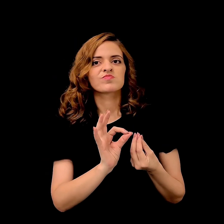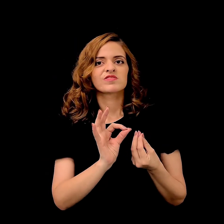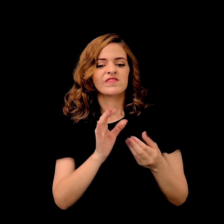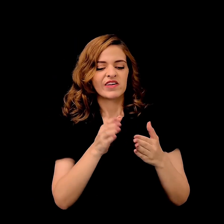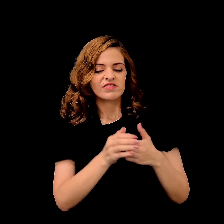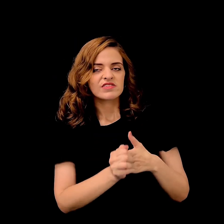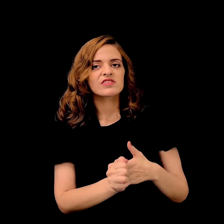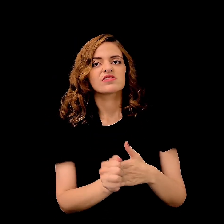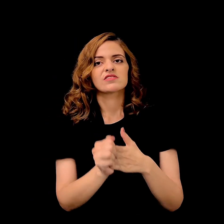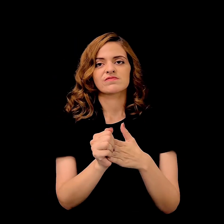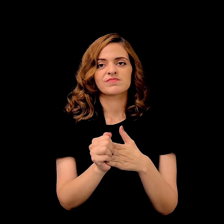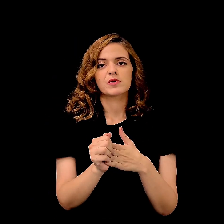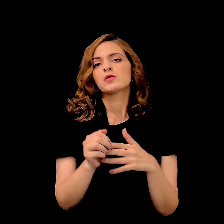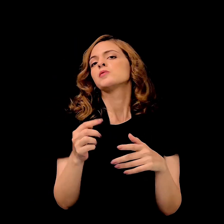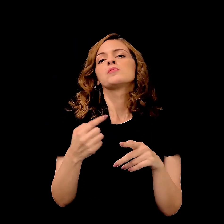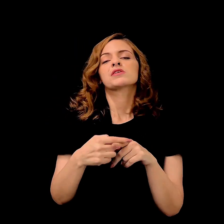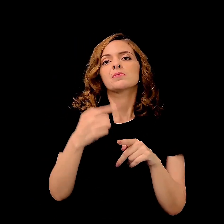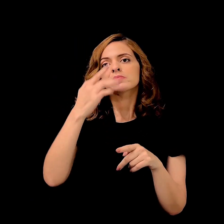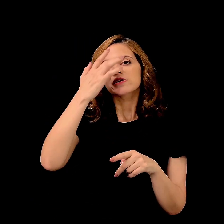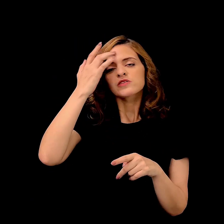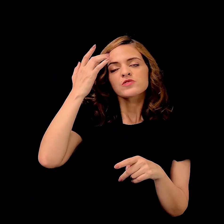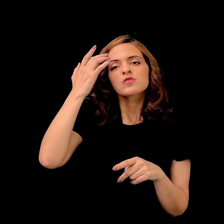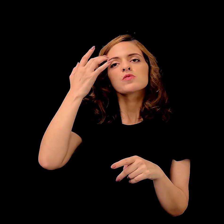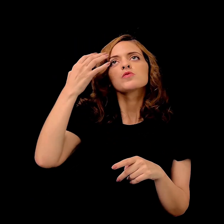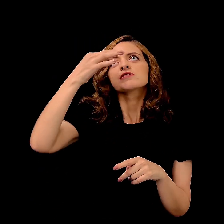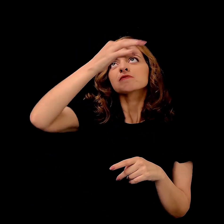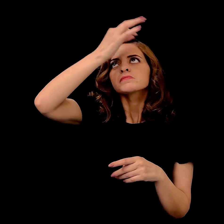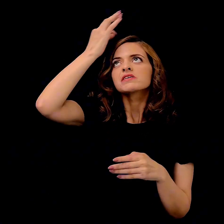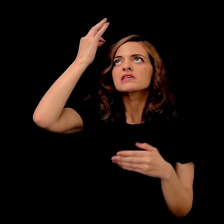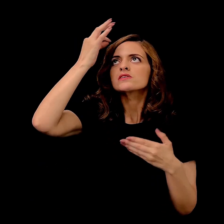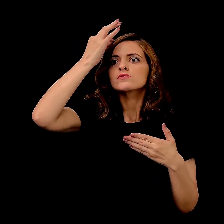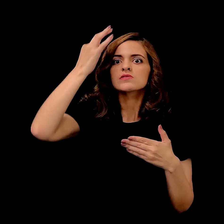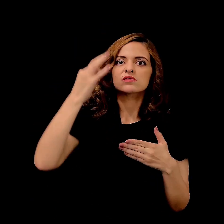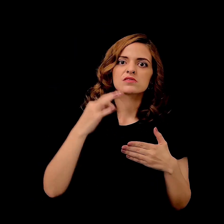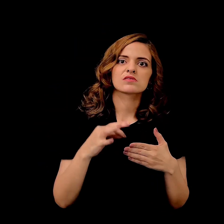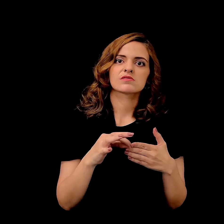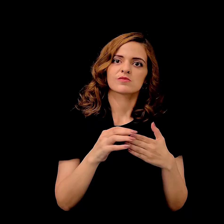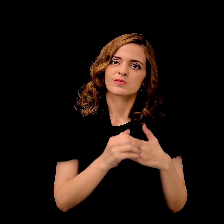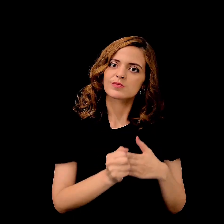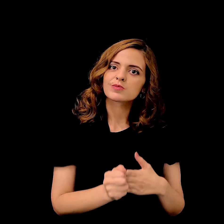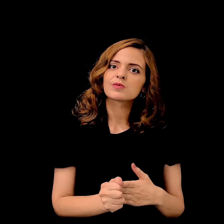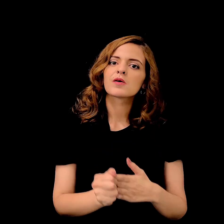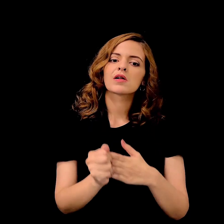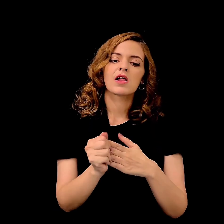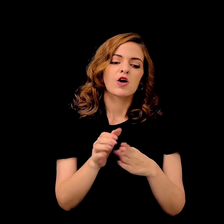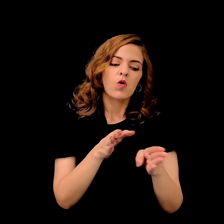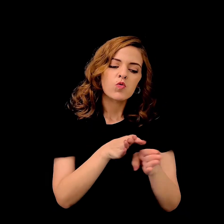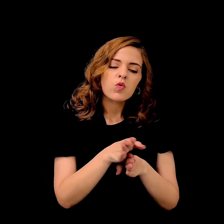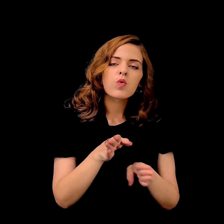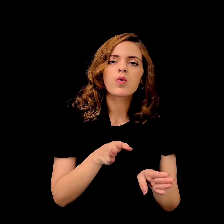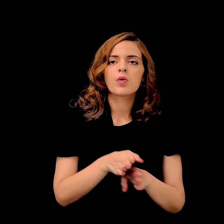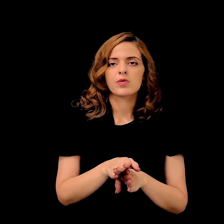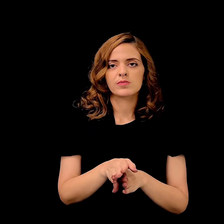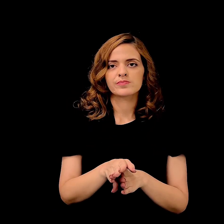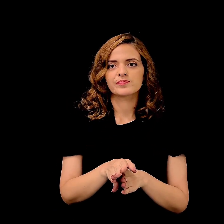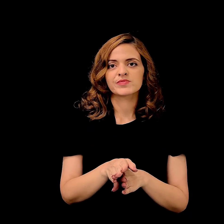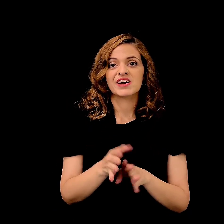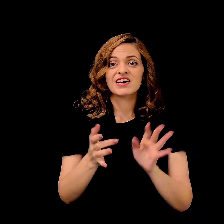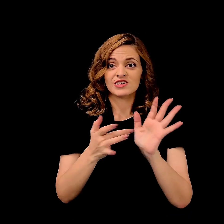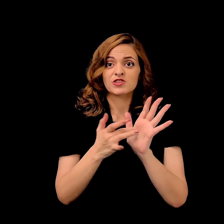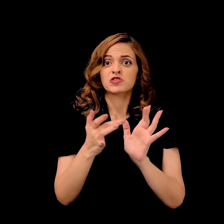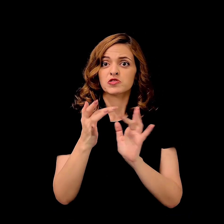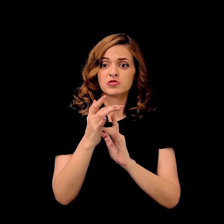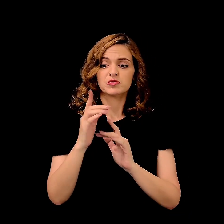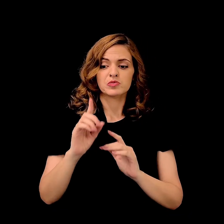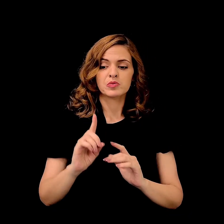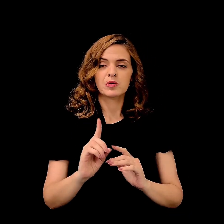tem o Espírito de Deus para guiá-la, orientá-la. Jesus tinha o Espírito Santo, mas